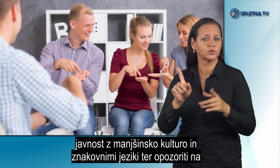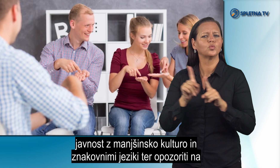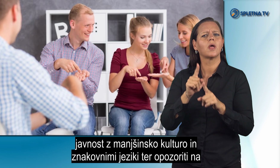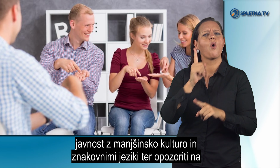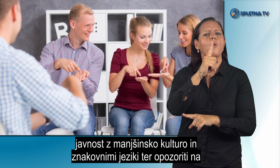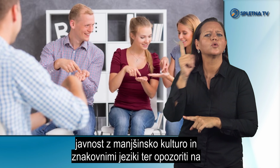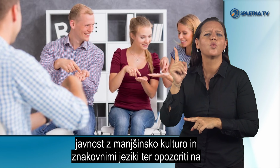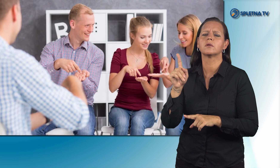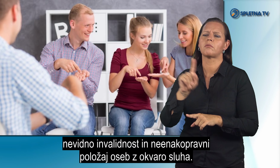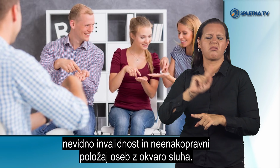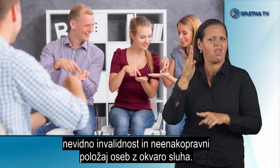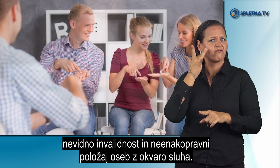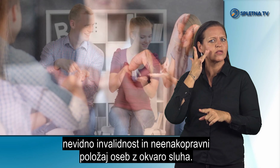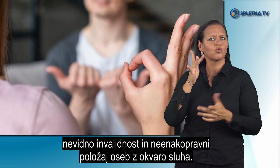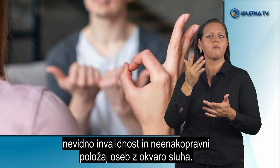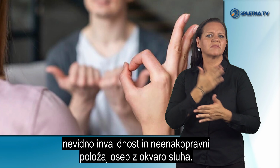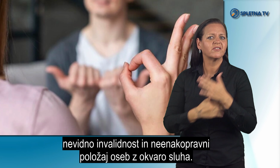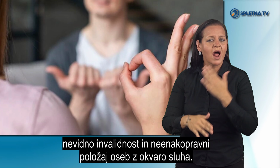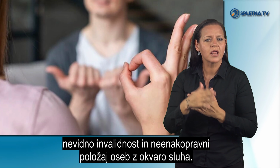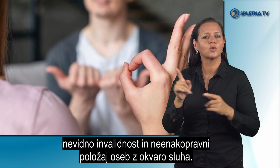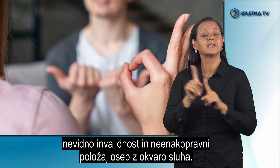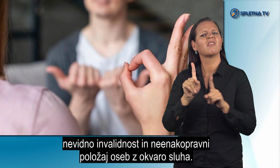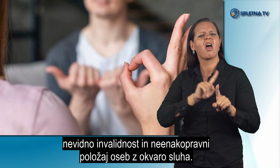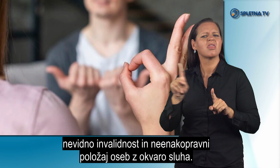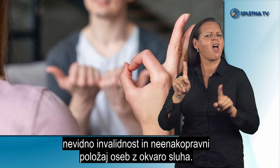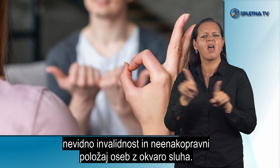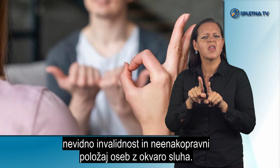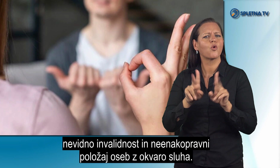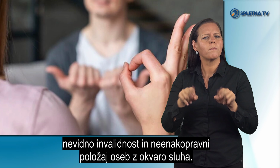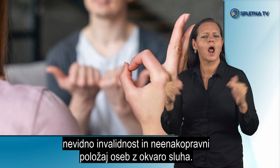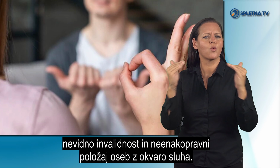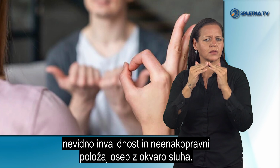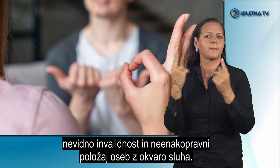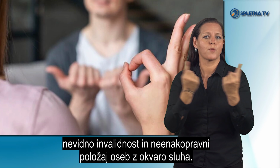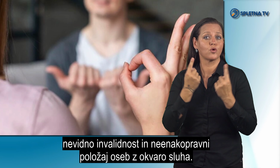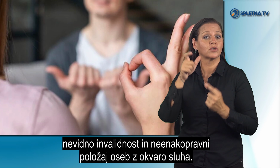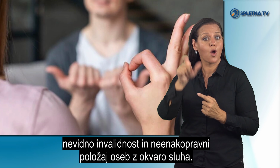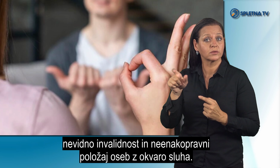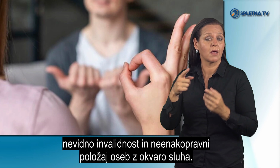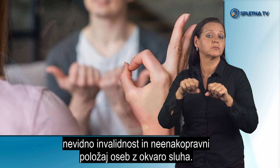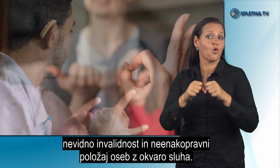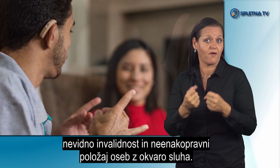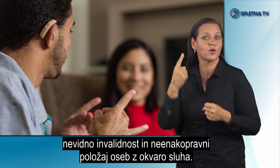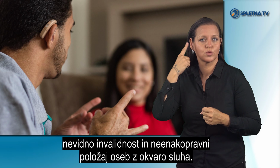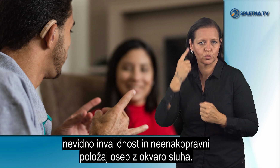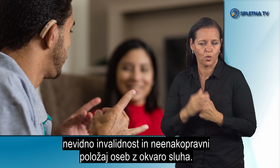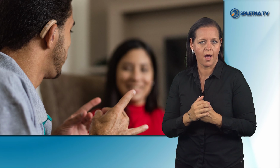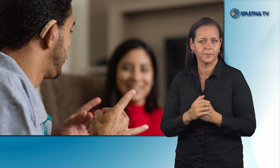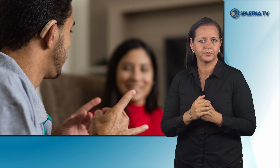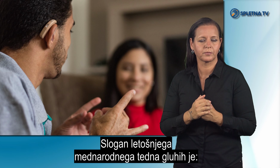ter opozoriti na nevidno invalidnost in neenakopravni položaj oseb z okvaro sluha.